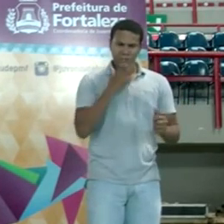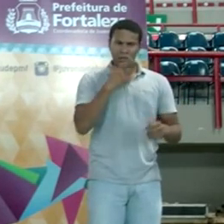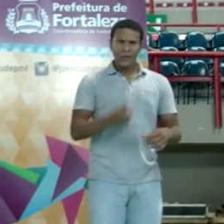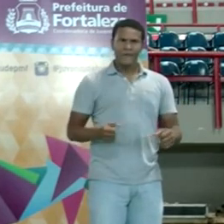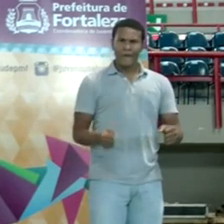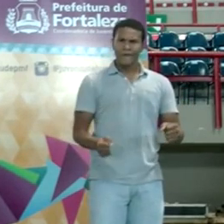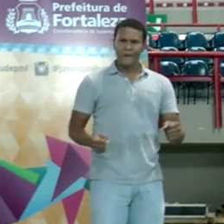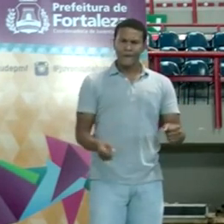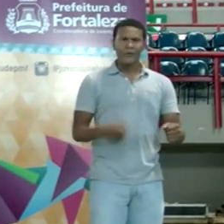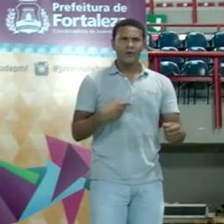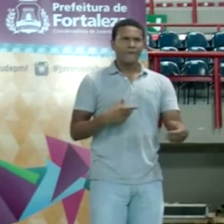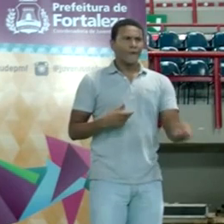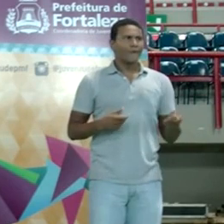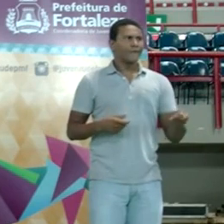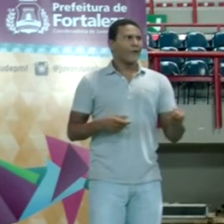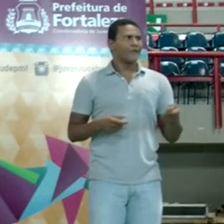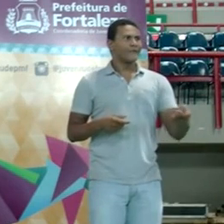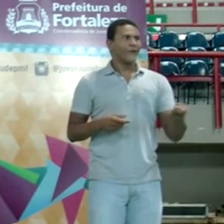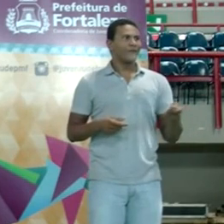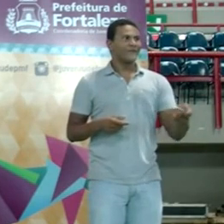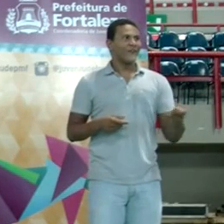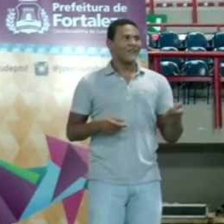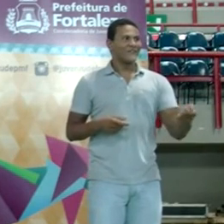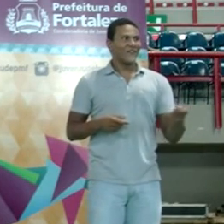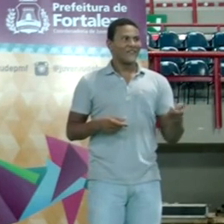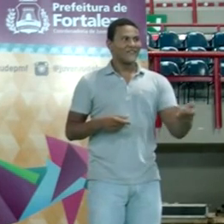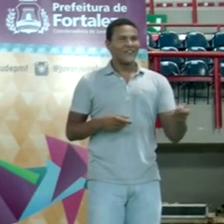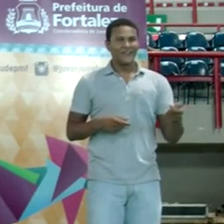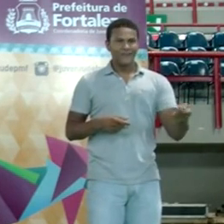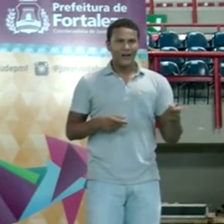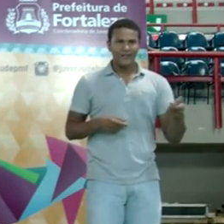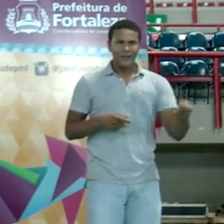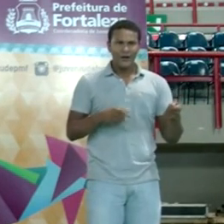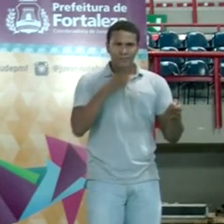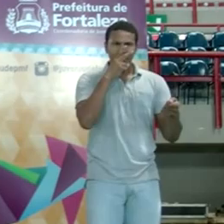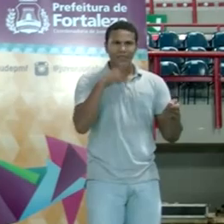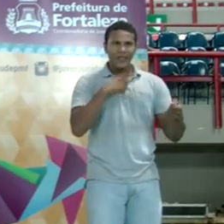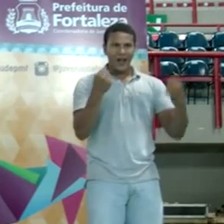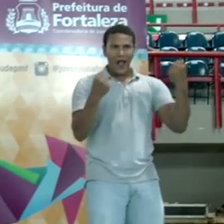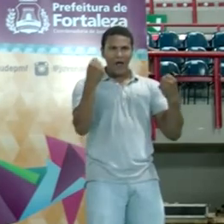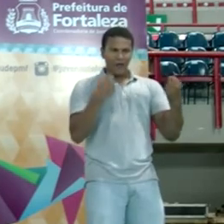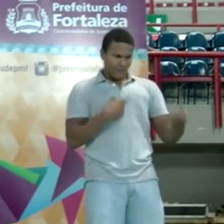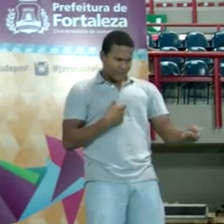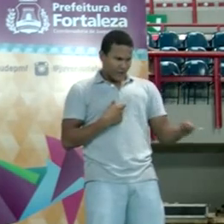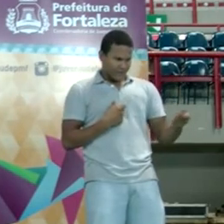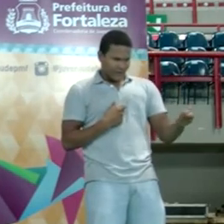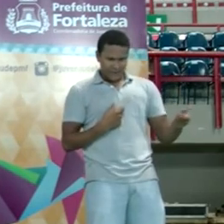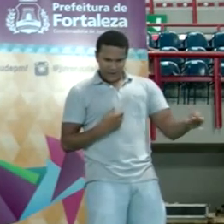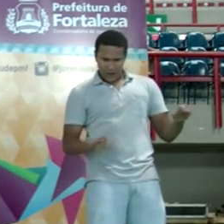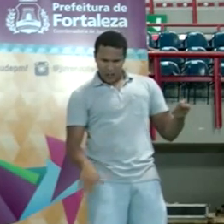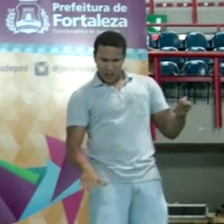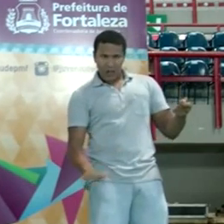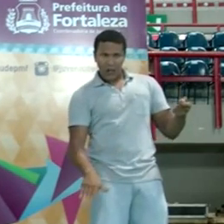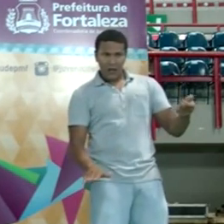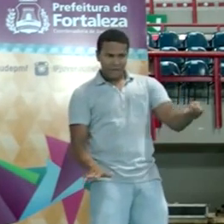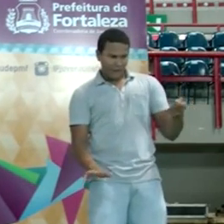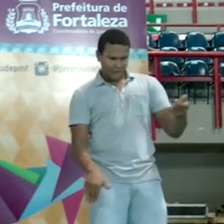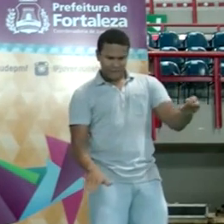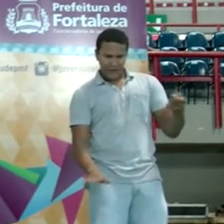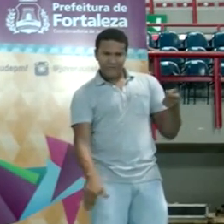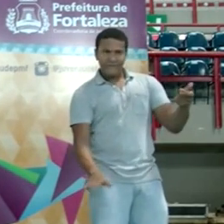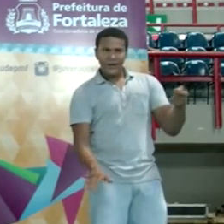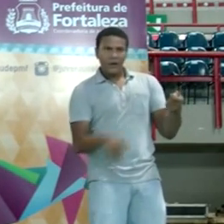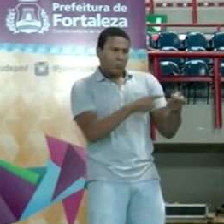alavancazinha que a gente chamava de afogador. Tu puxava o afogador, aí o pedal do carro descia e o carro ficava acelerando